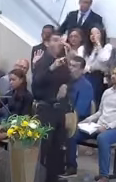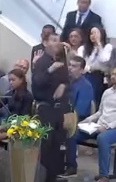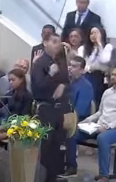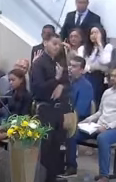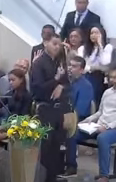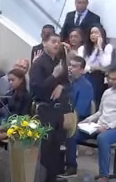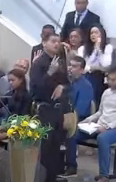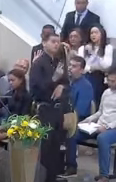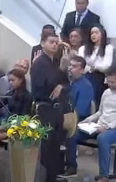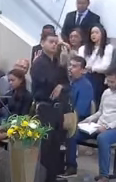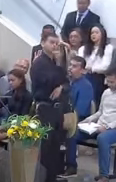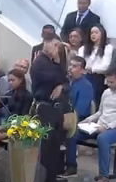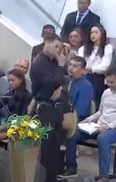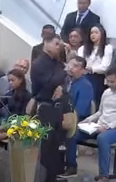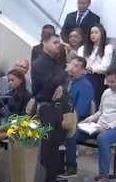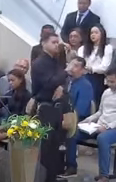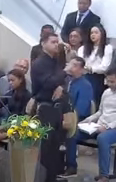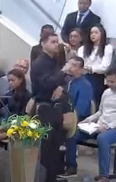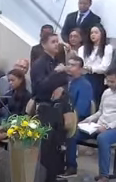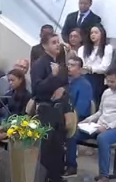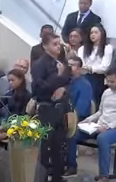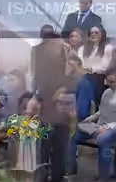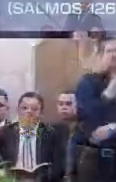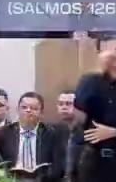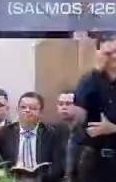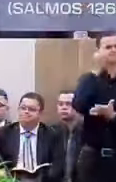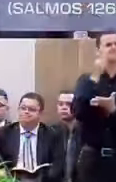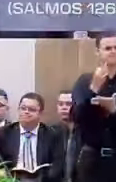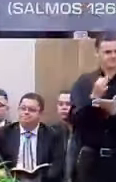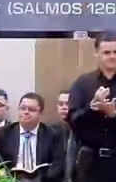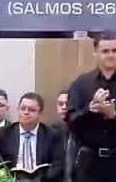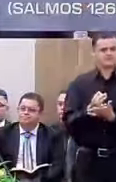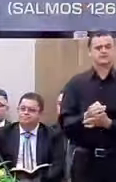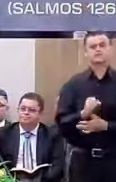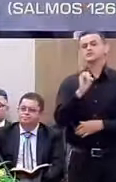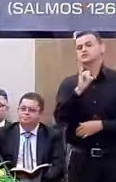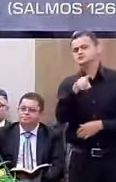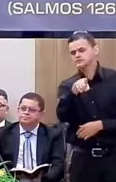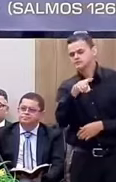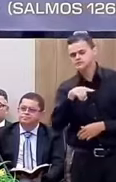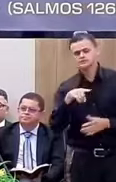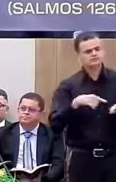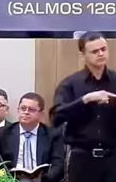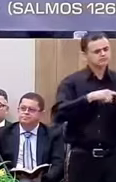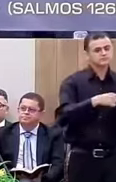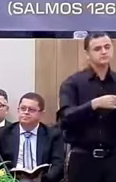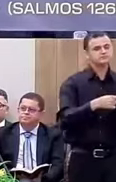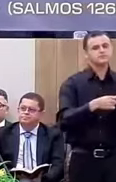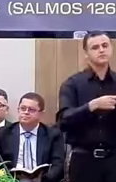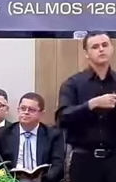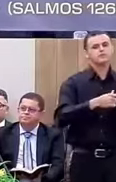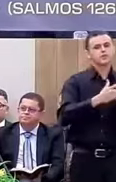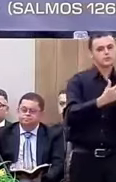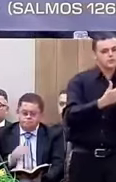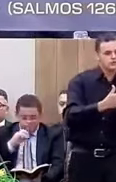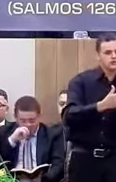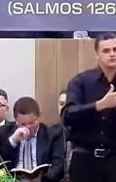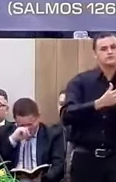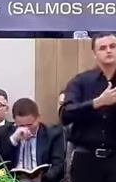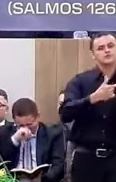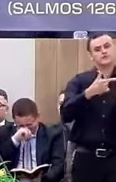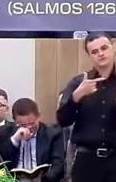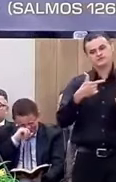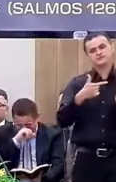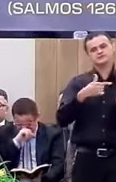vitória que vence o mundo. A nossa fé. Se você pegar esse próprio livro, 22,